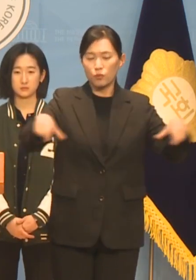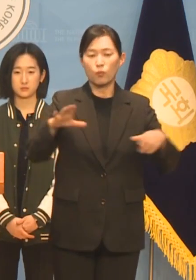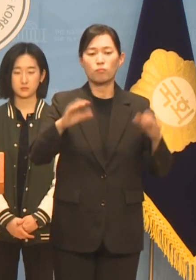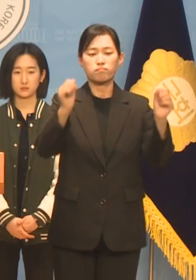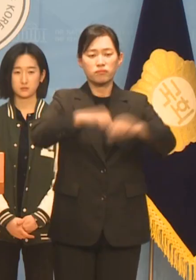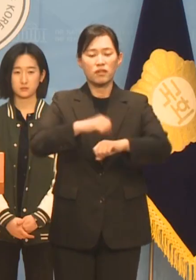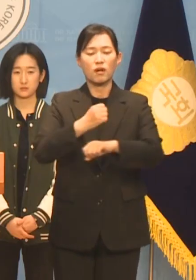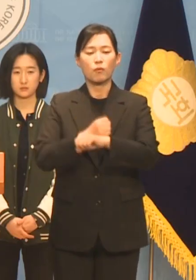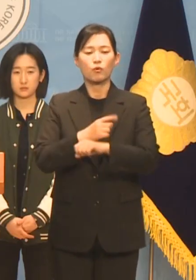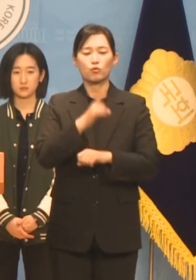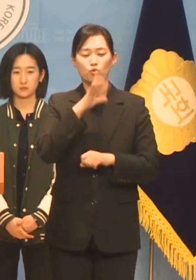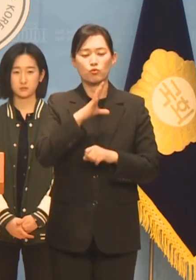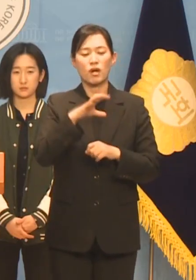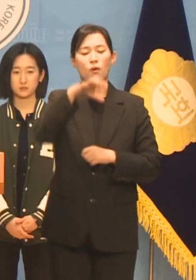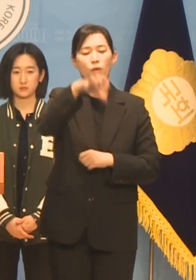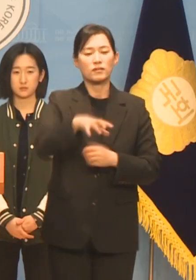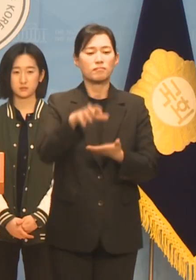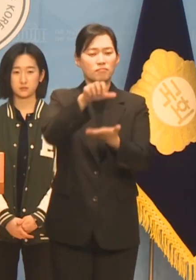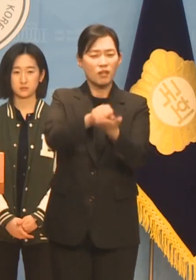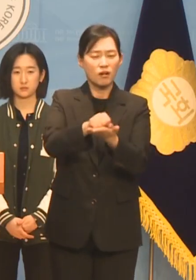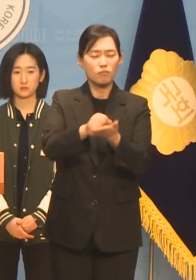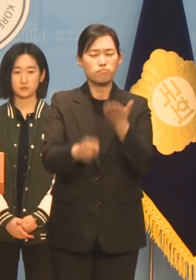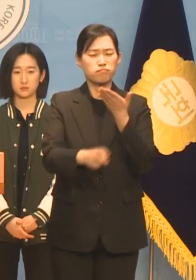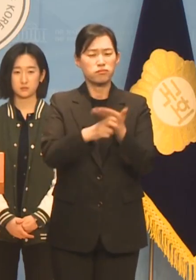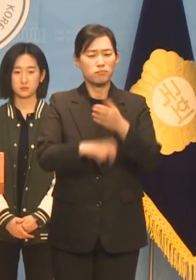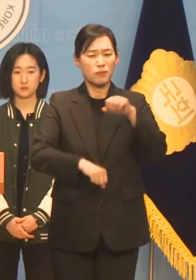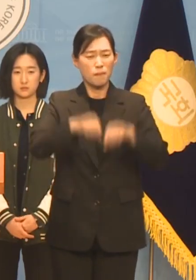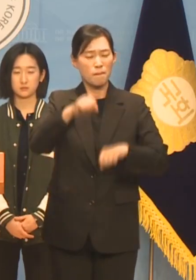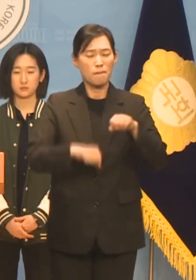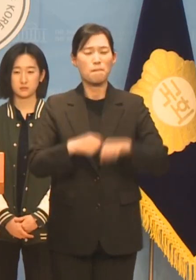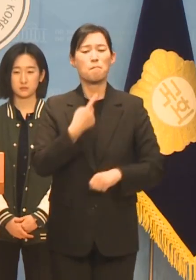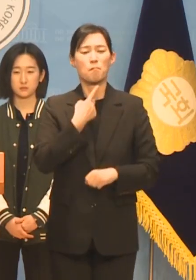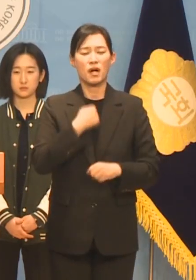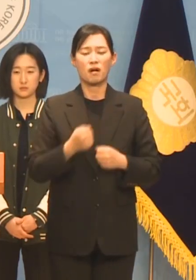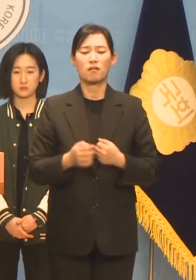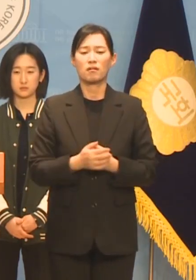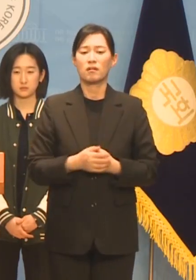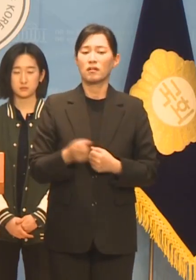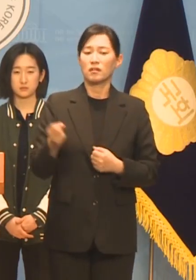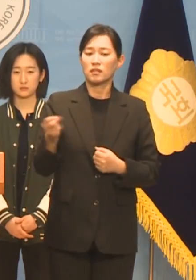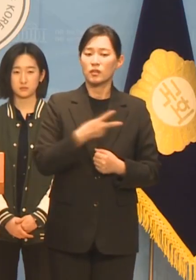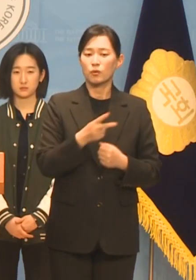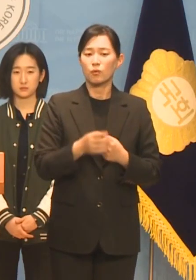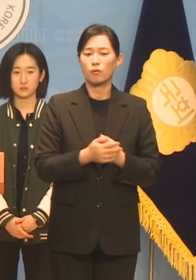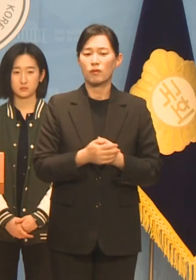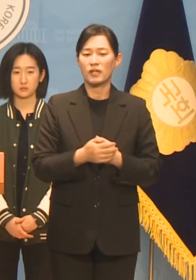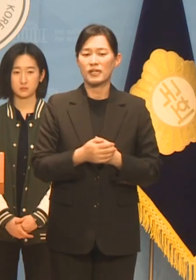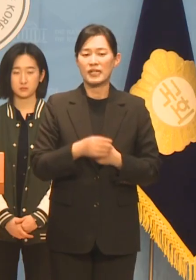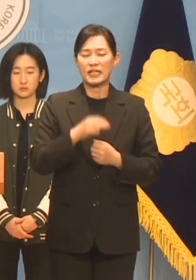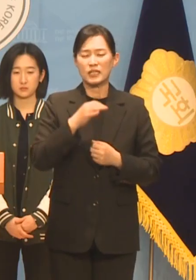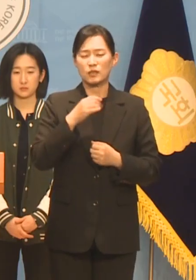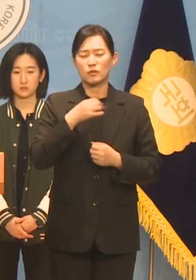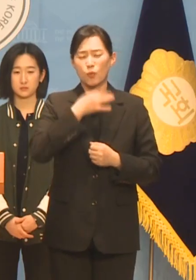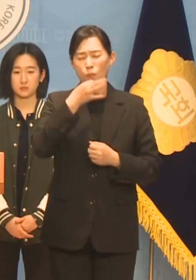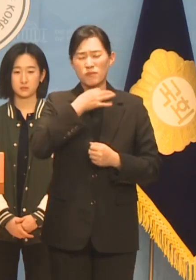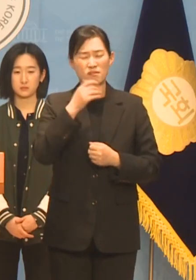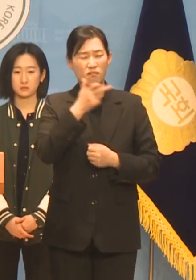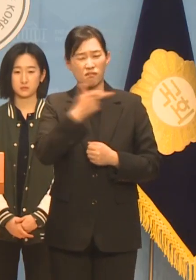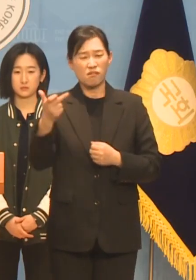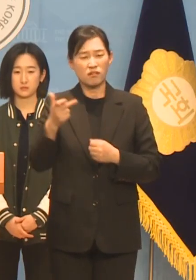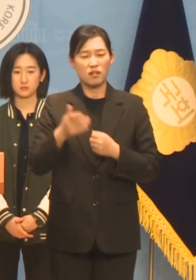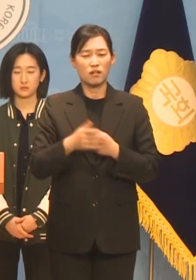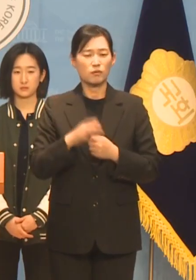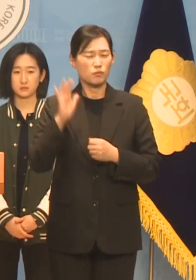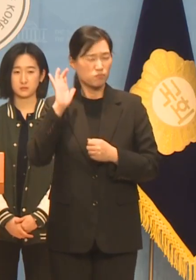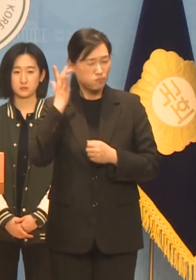정문 뒤편의 중앙광장을 점거하는 등의 불법 행위를 저질렀습니다. 그리고 이들은 앰프와 확성기, 징 등을 이용해